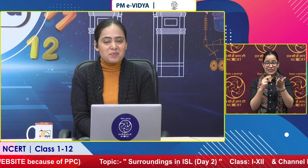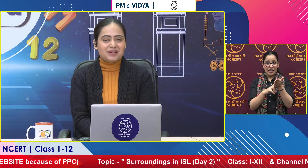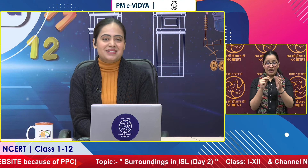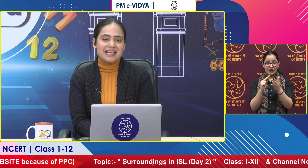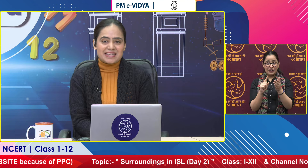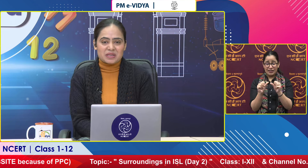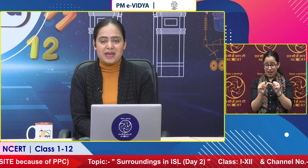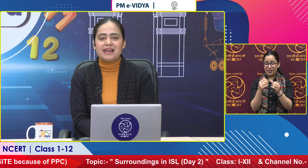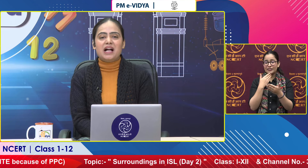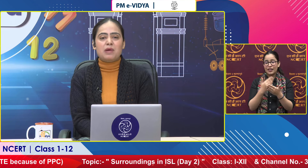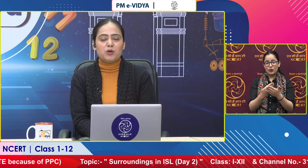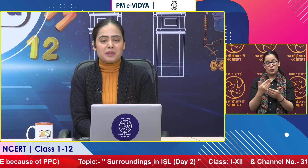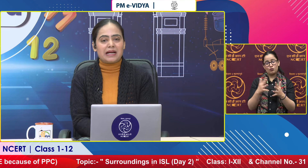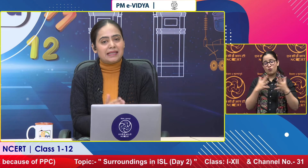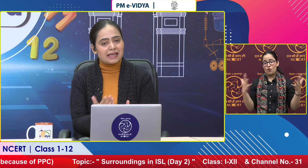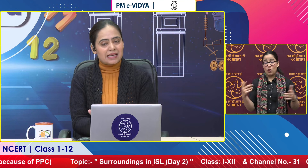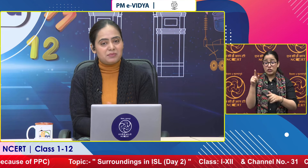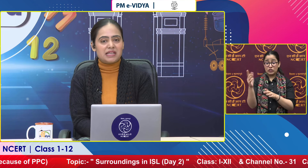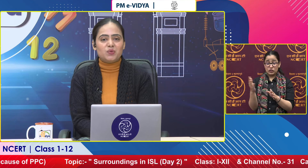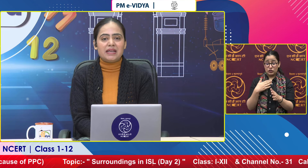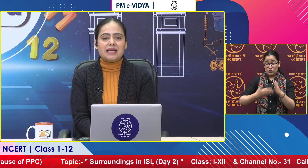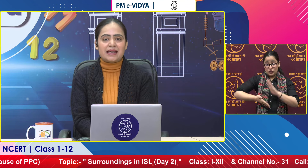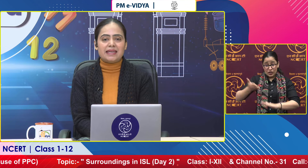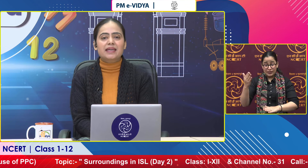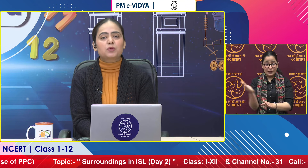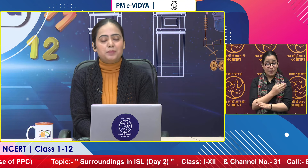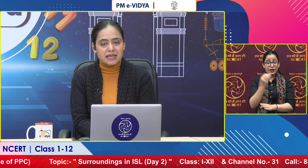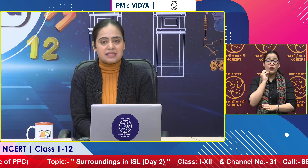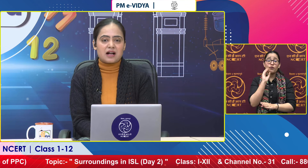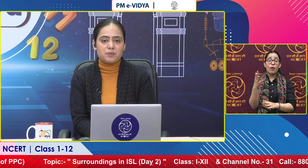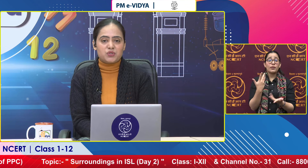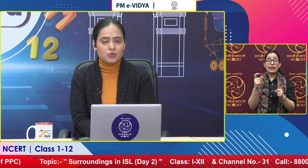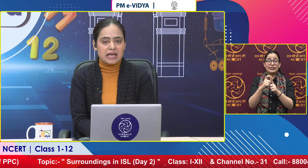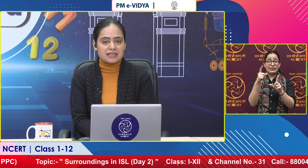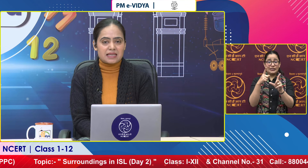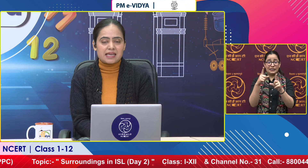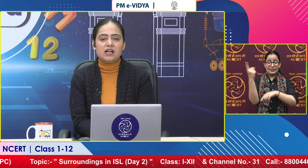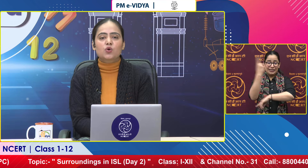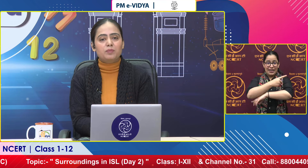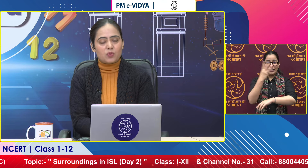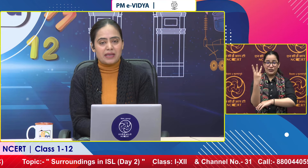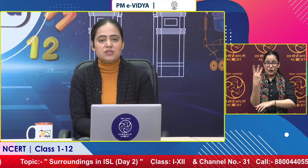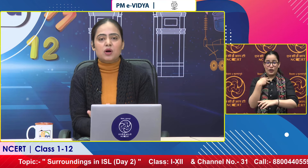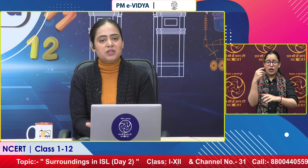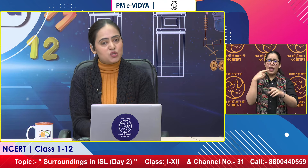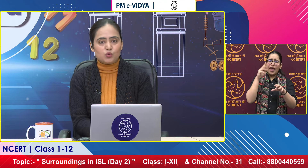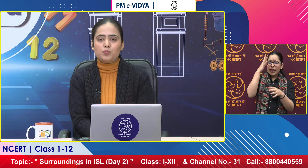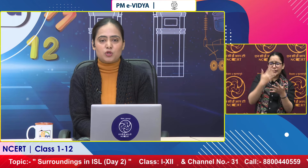अब जाने से पहले हम आपको बता दें कि कल हम डे 3 लेकर आएंगे, तो प्लीज़ आप ज़रूर ध्यान से देखिएगा। कोई भी क्वेरीज हो हम तक ज़रूर